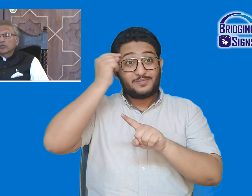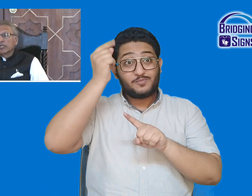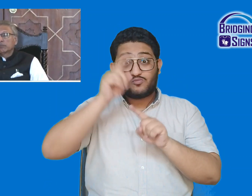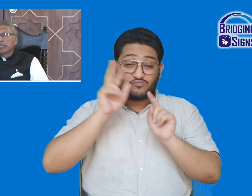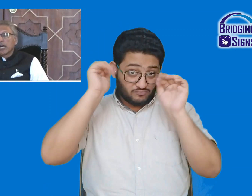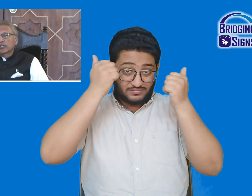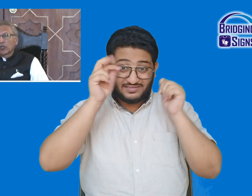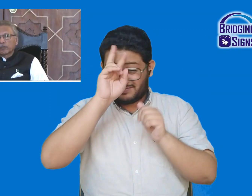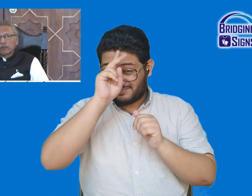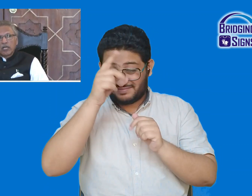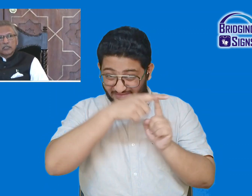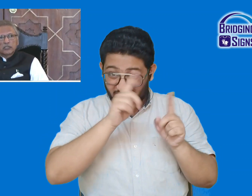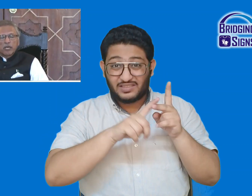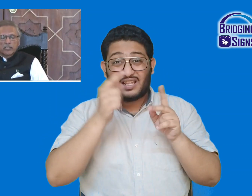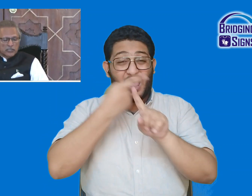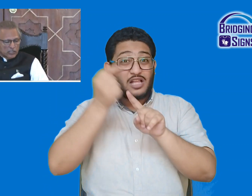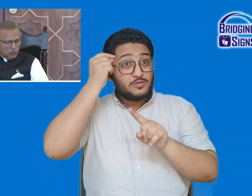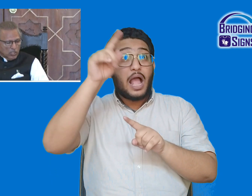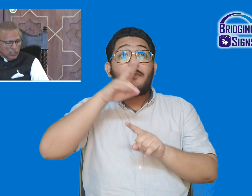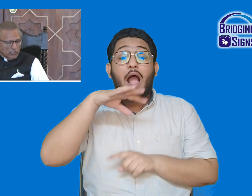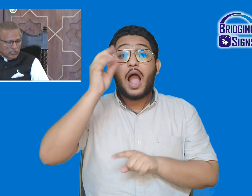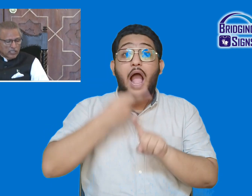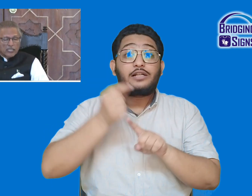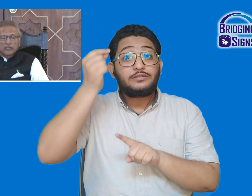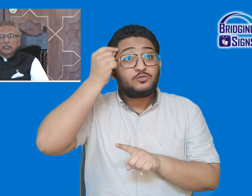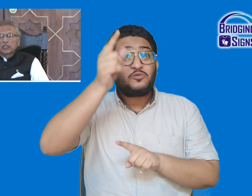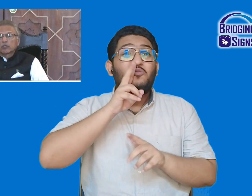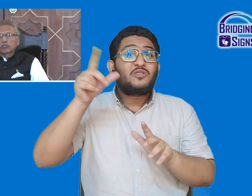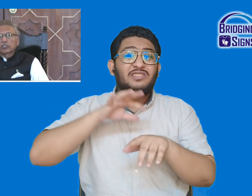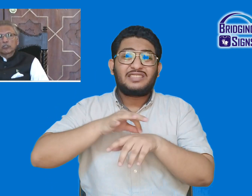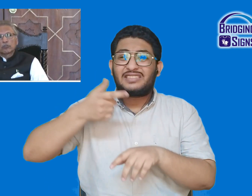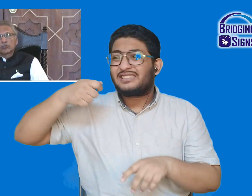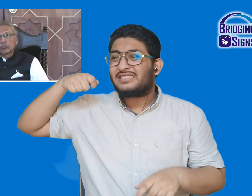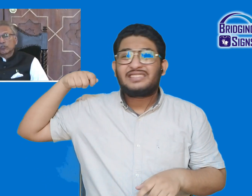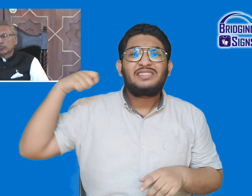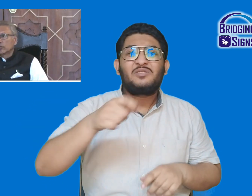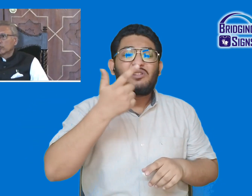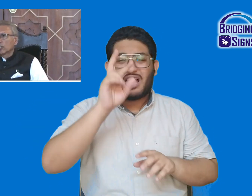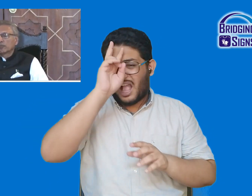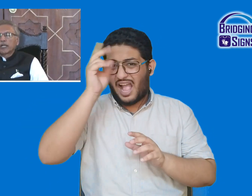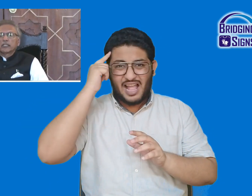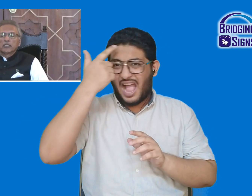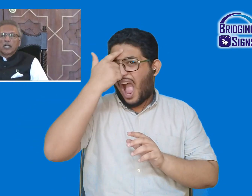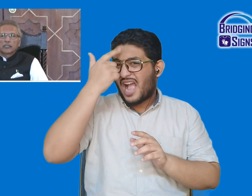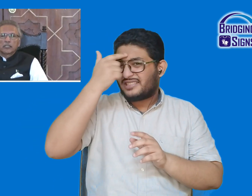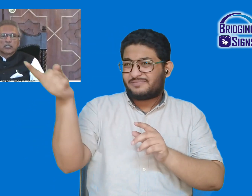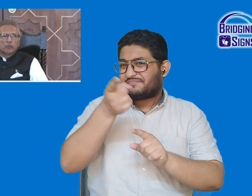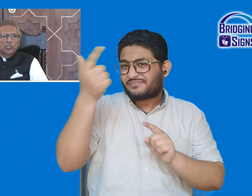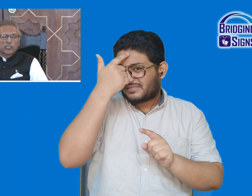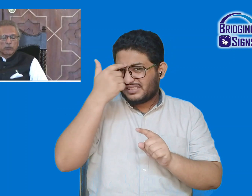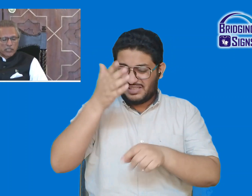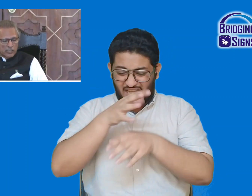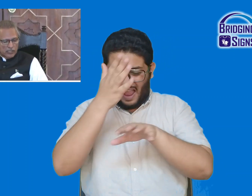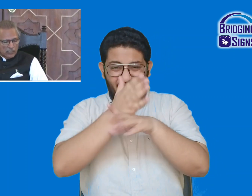آزاد کشمیر میں خاص طور پر وہاں سے اس بات کا ذکر ہوا کہ ریاستی جبر و تشدد جو آکوپائیڈ